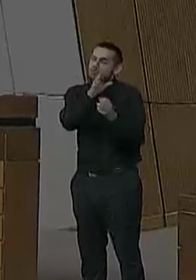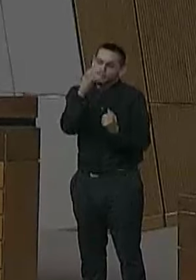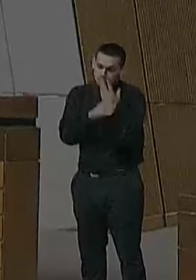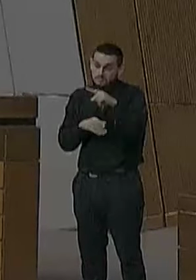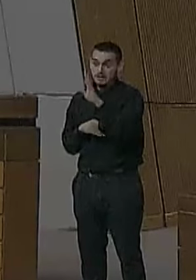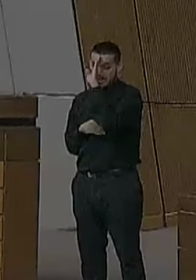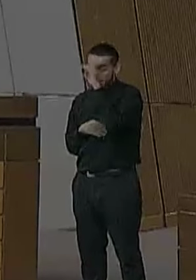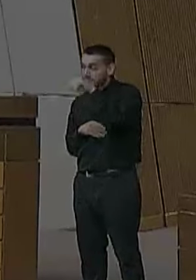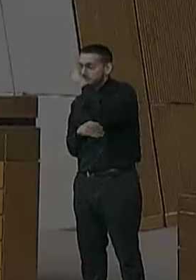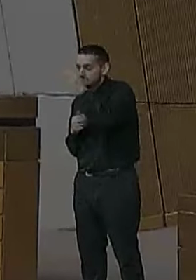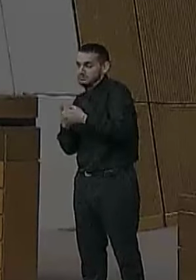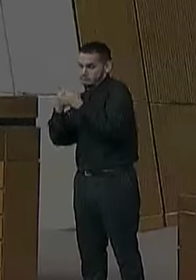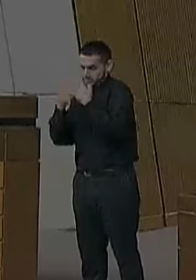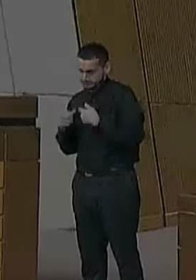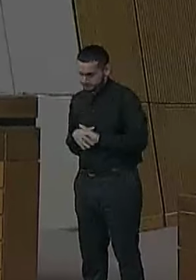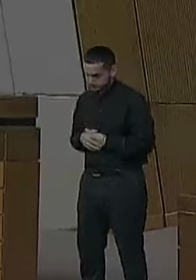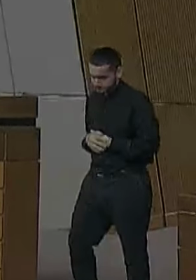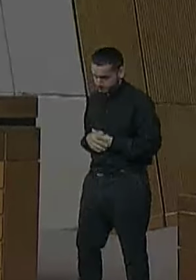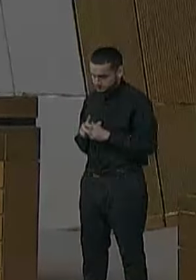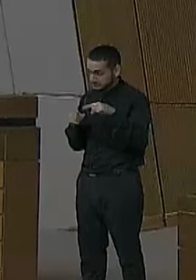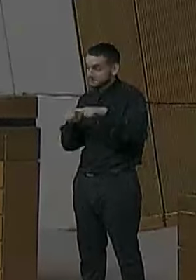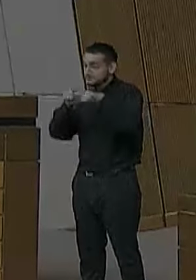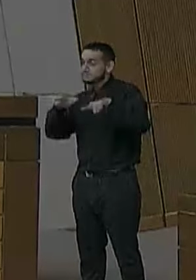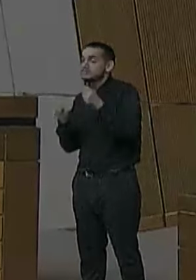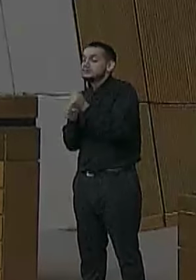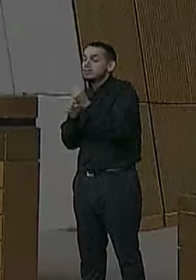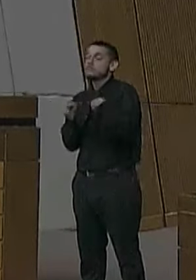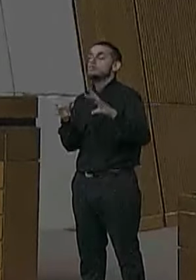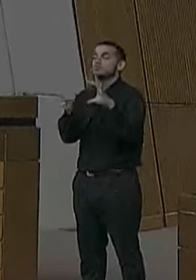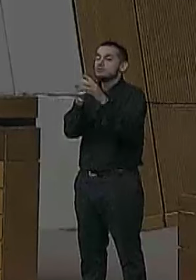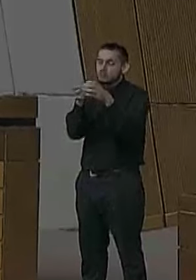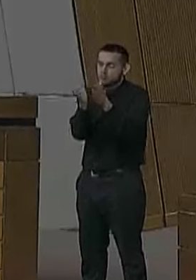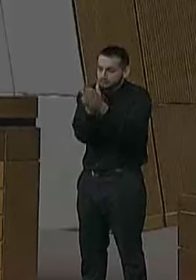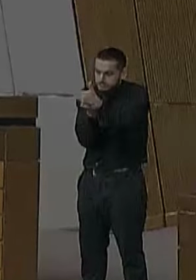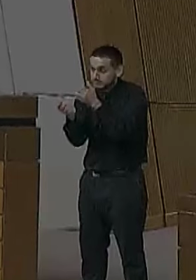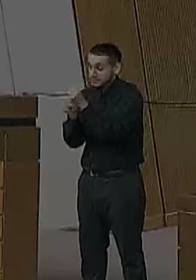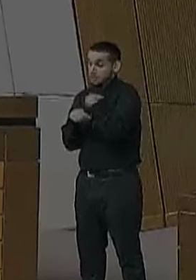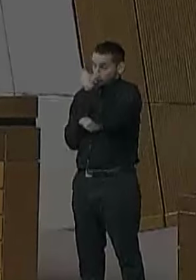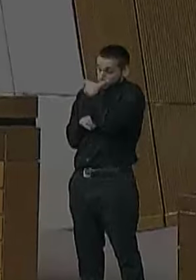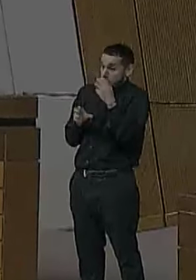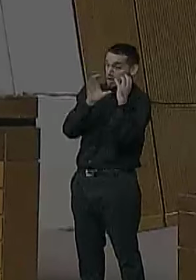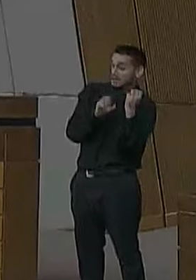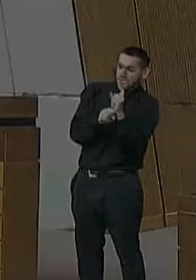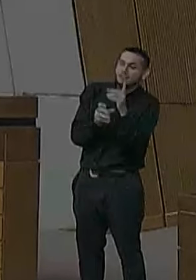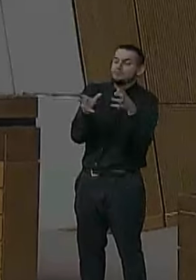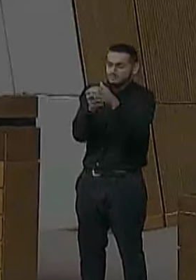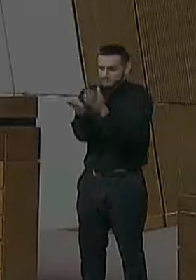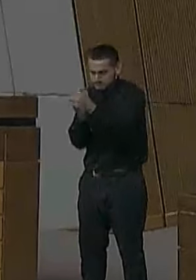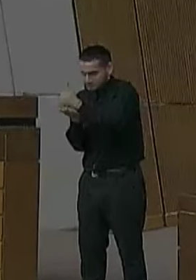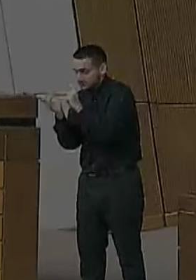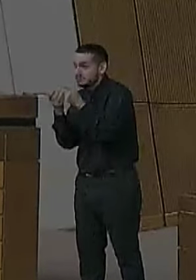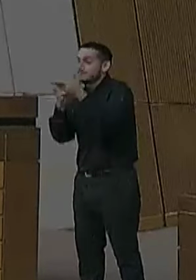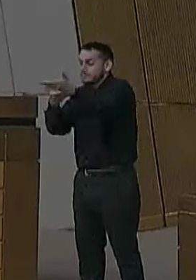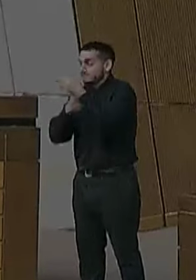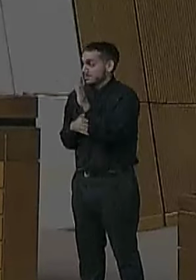por sobre todo este trabajo y este espacio de trabajo en conjunto que es lo más importante. Doy la bienvenida a todos, también a